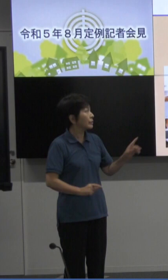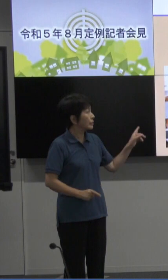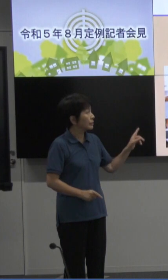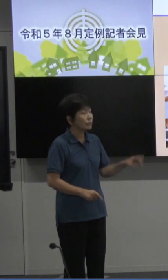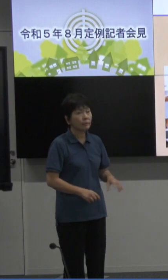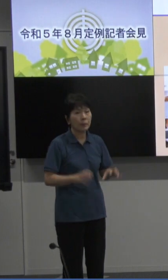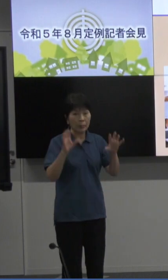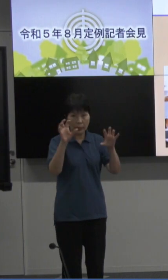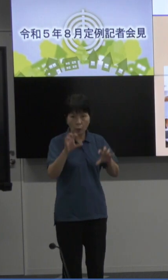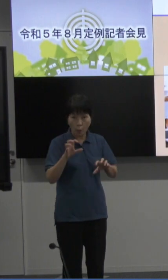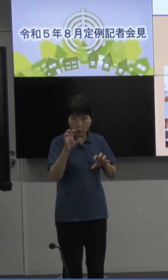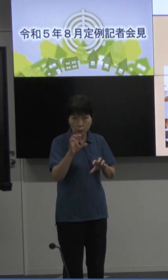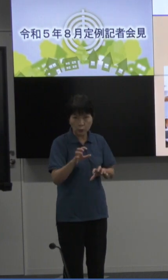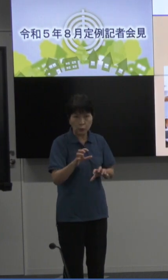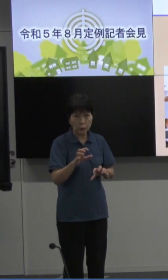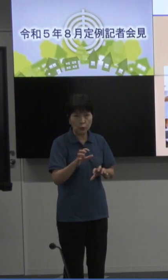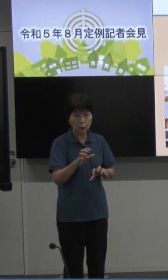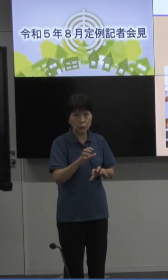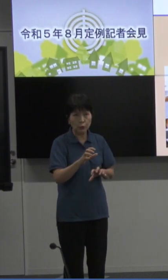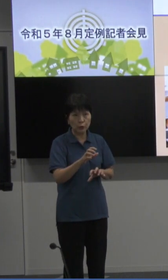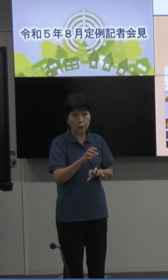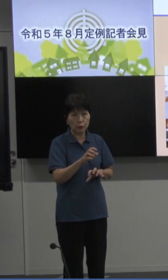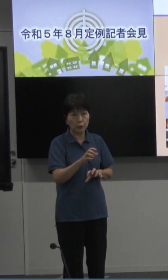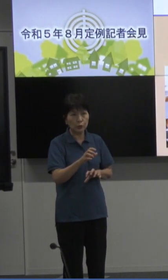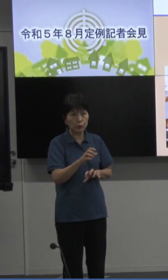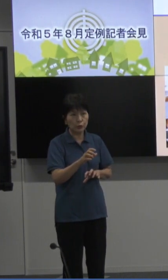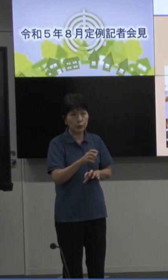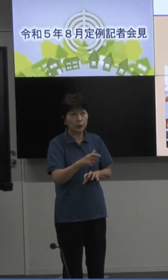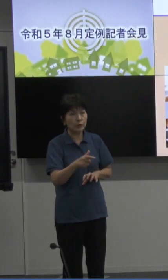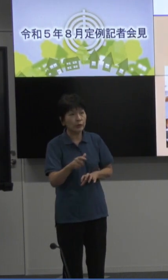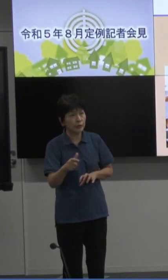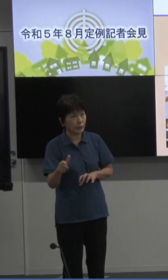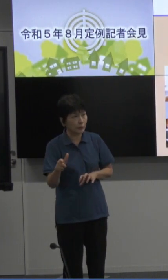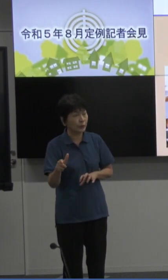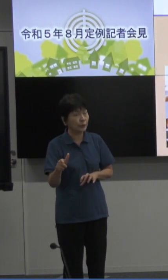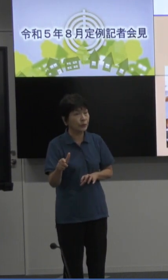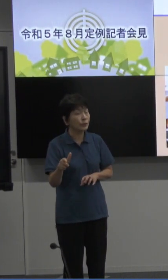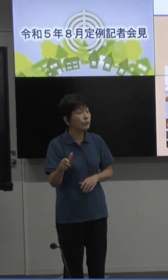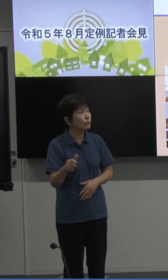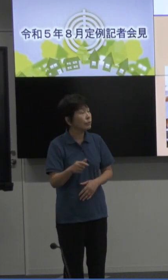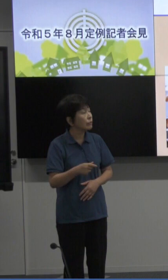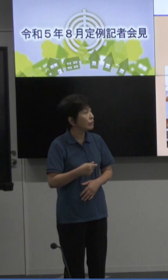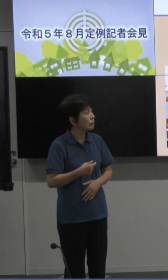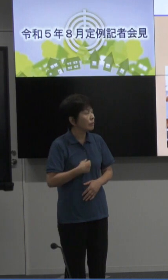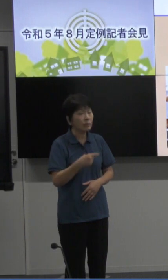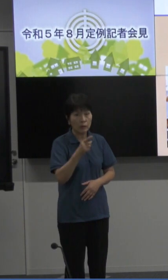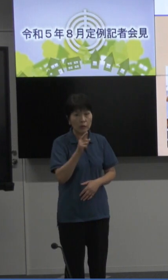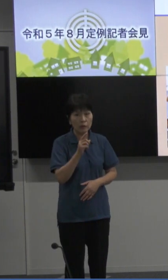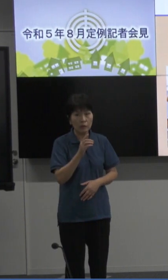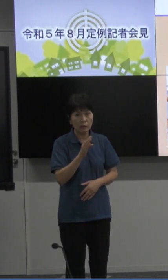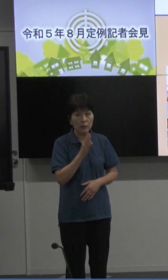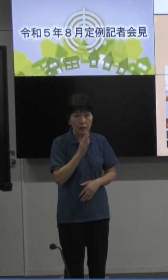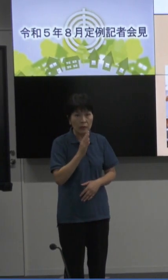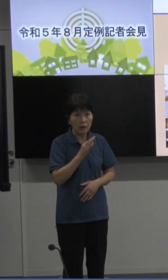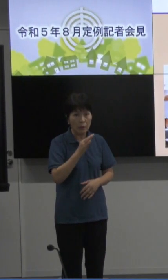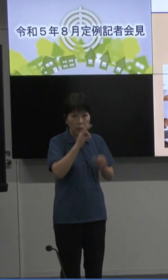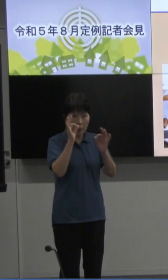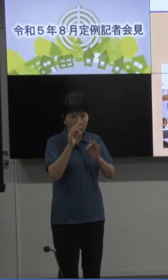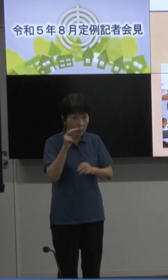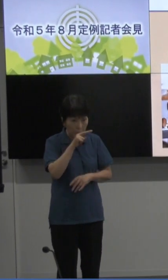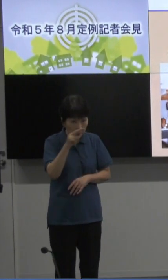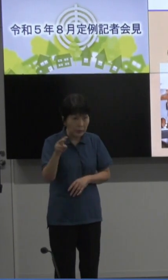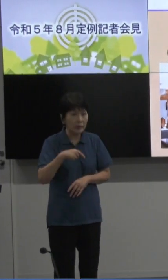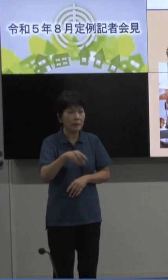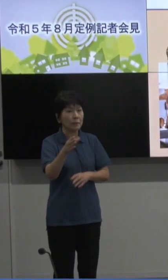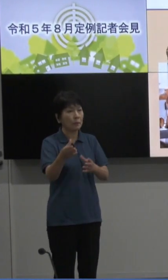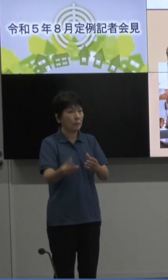物たちですね、私も、実際、見学に行かせていただいたんですけど、